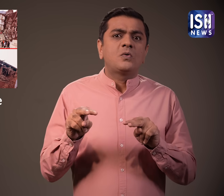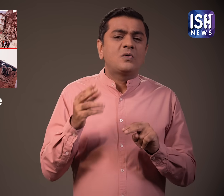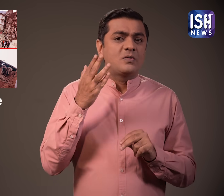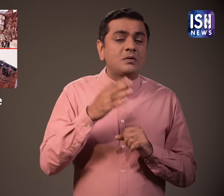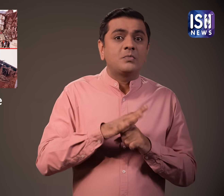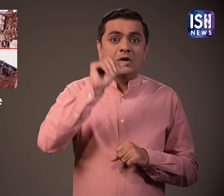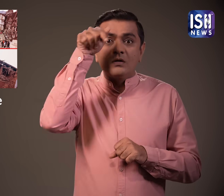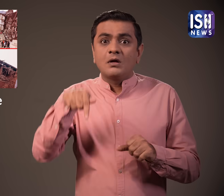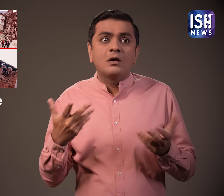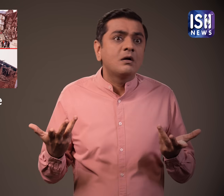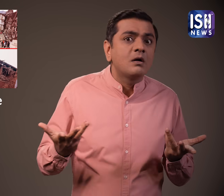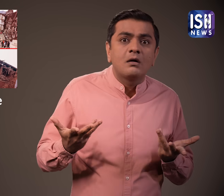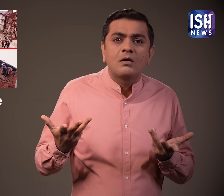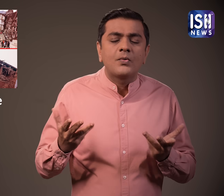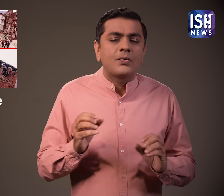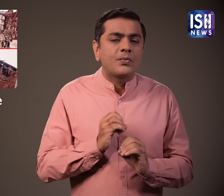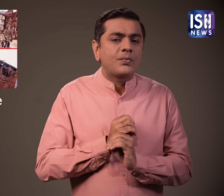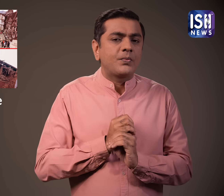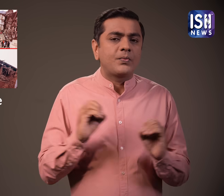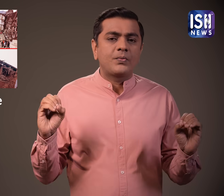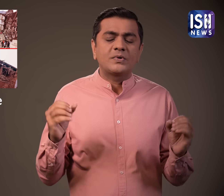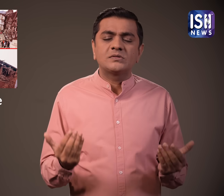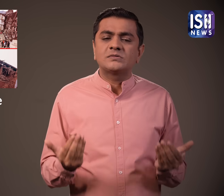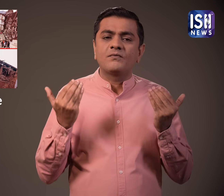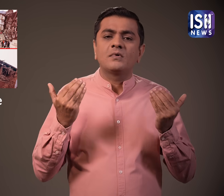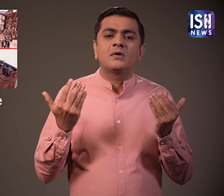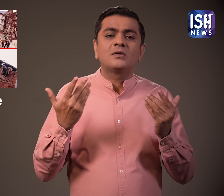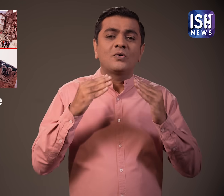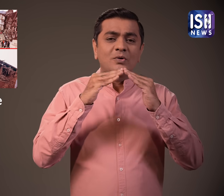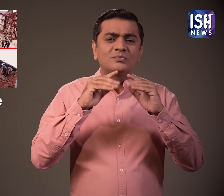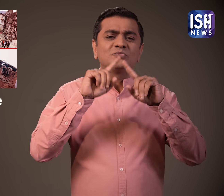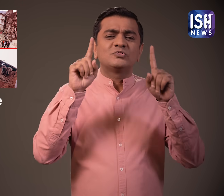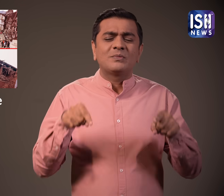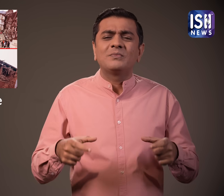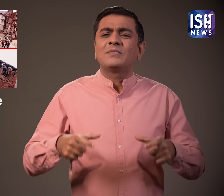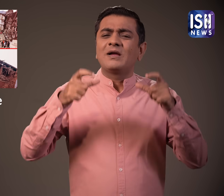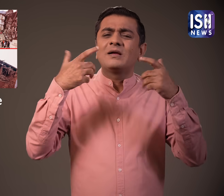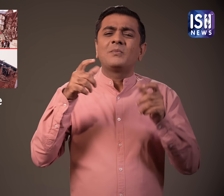हाला कि भारत में किसी भी तरह की जान माल के नुकसान की कोई रिपोर्ट नहीं आई है